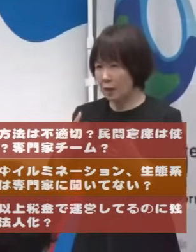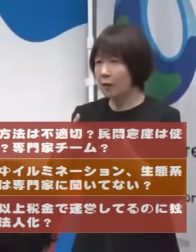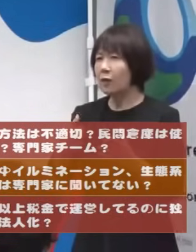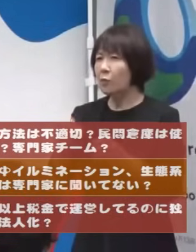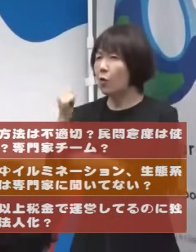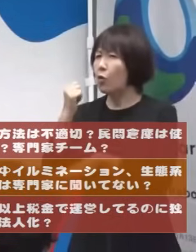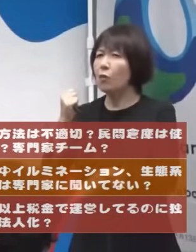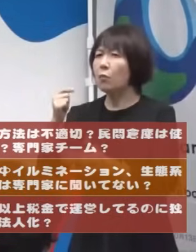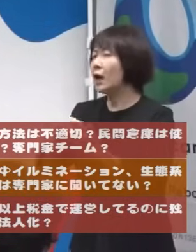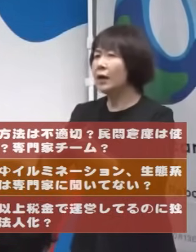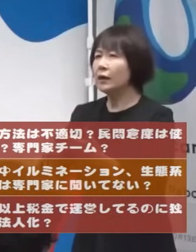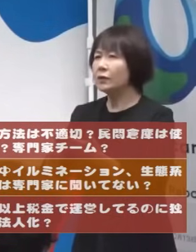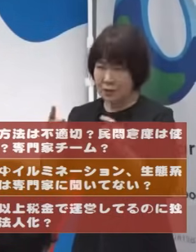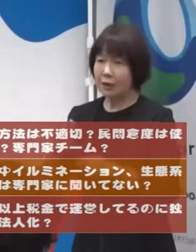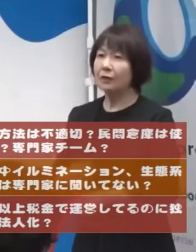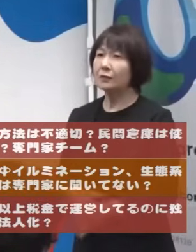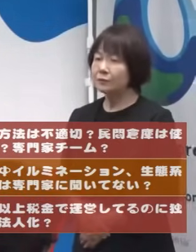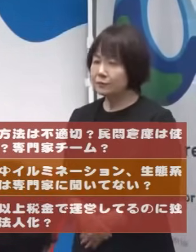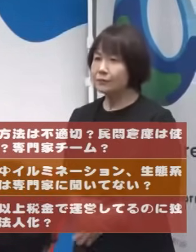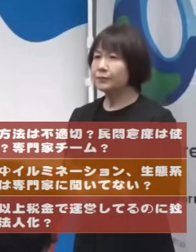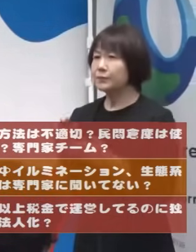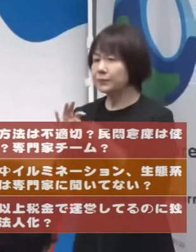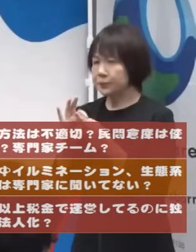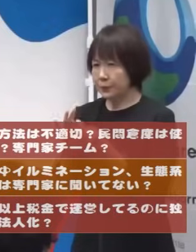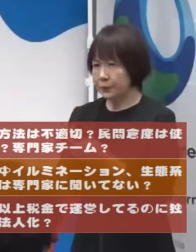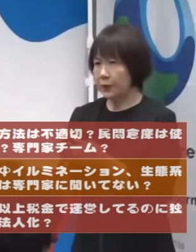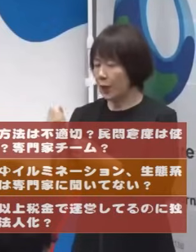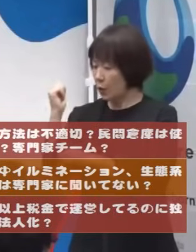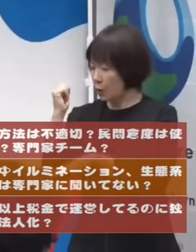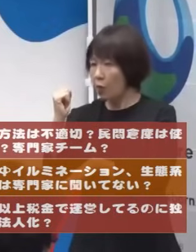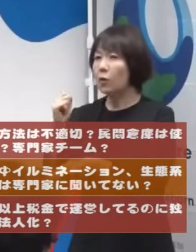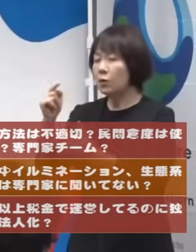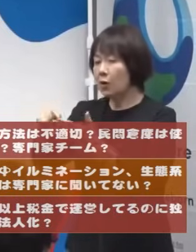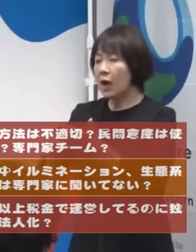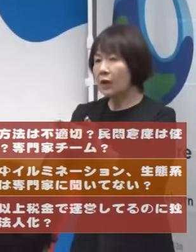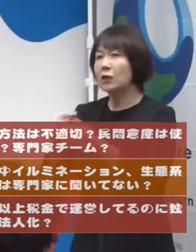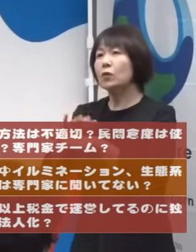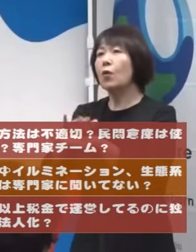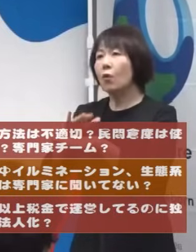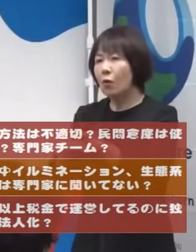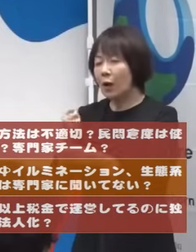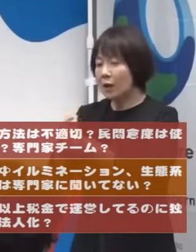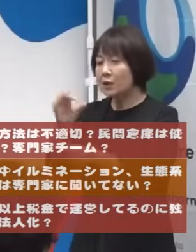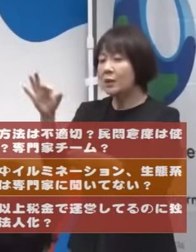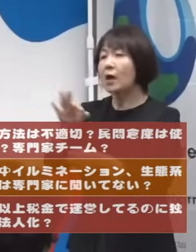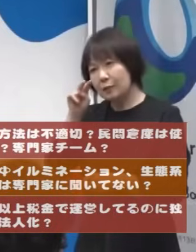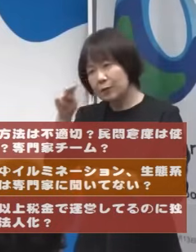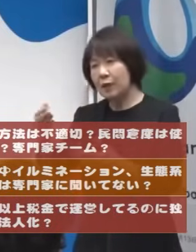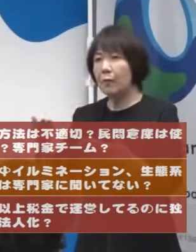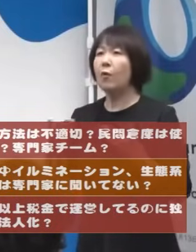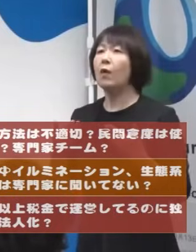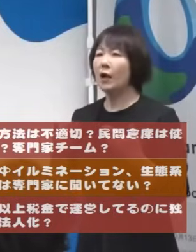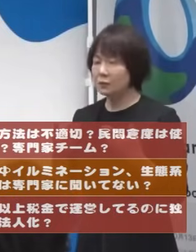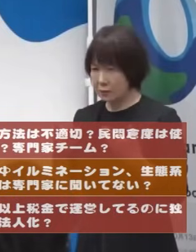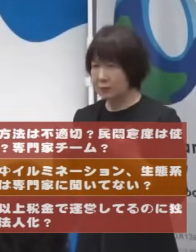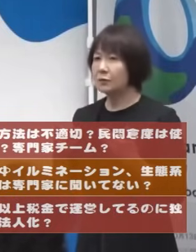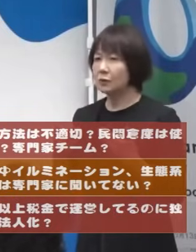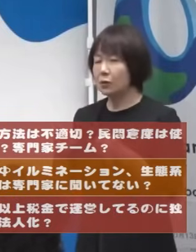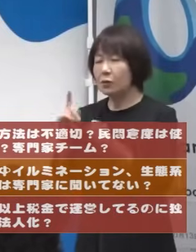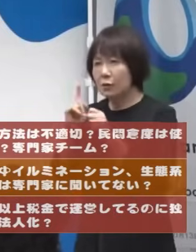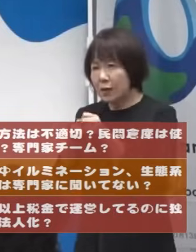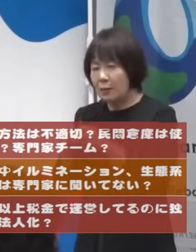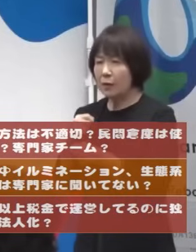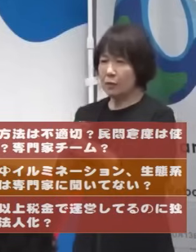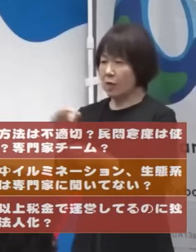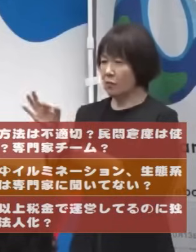根本の解決にはなってないんですね。なのでやっぱり根本の解決はやっぱり作品ですから、人の目に触れるべくして僕は生まれてきたもの